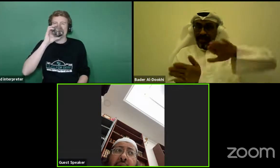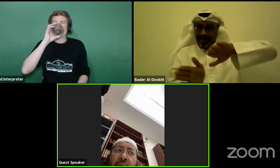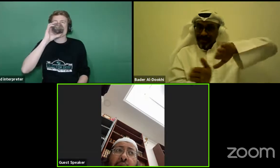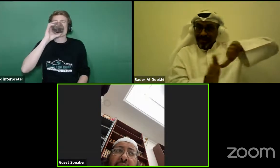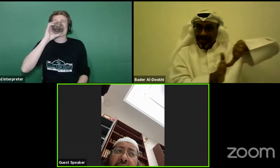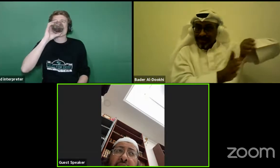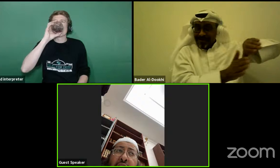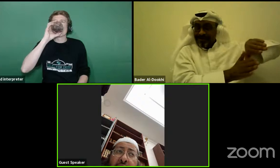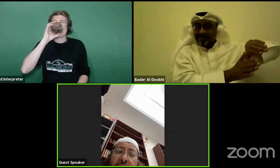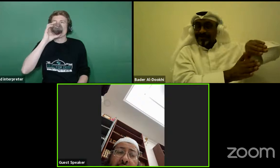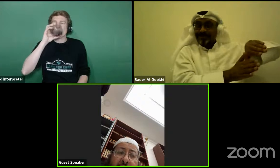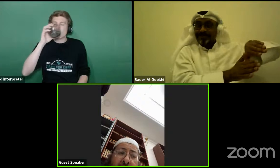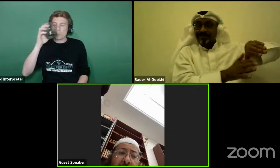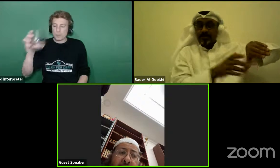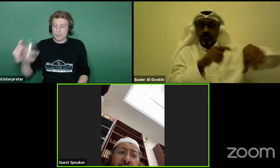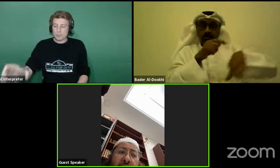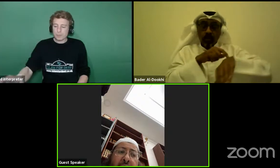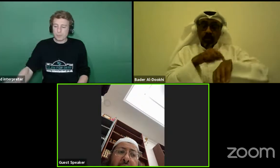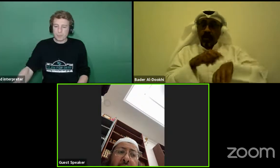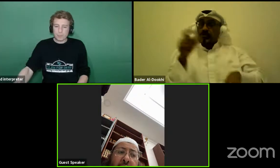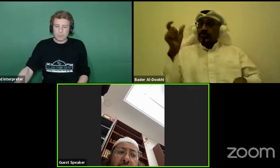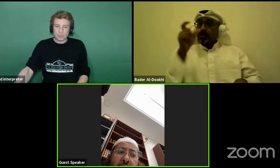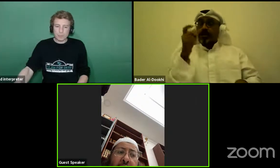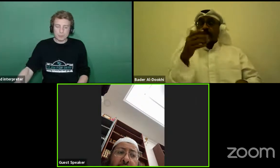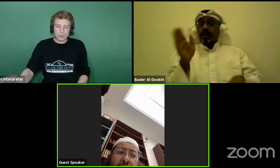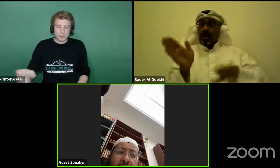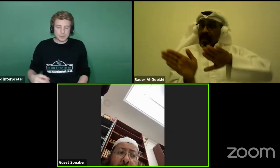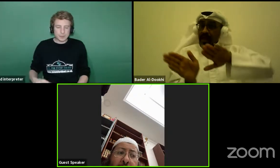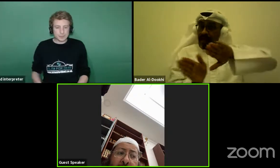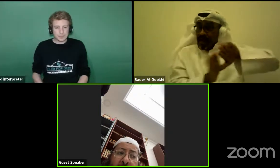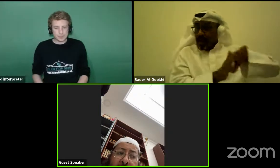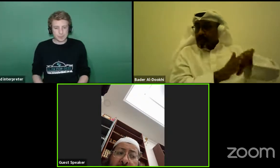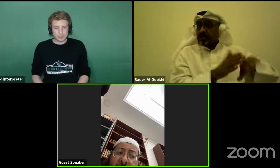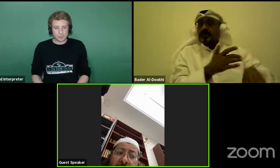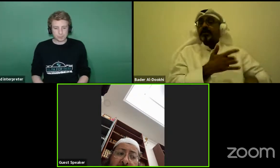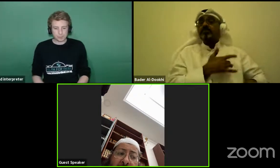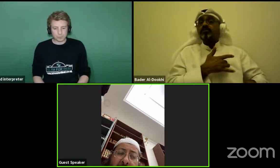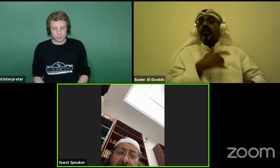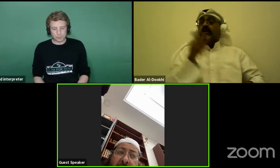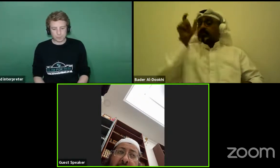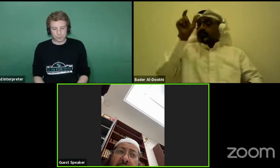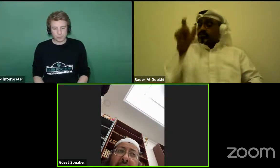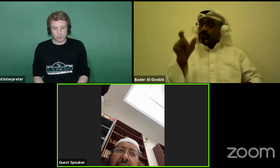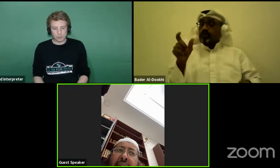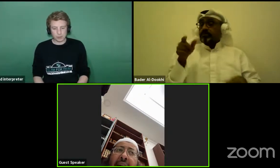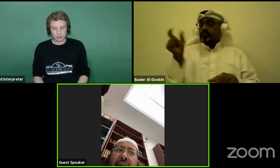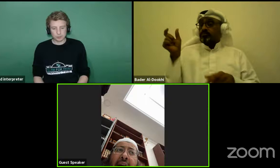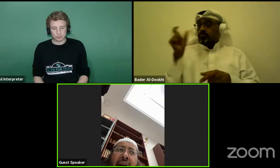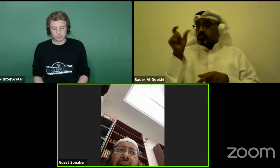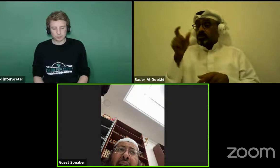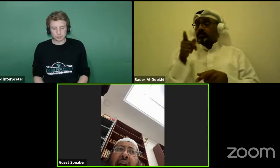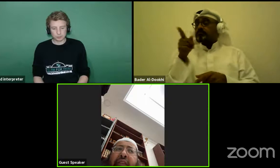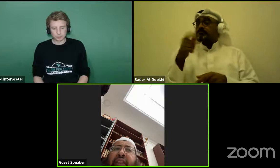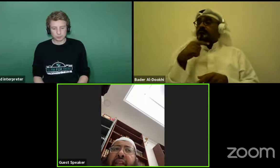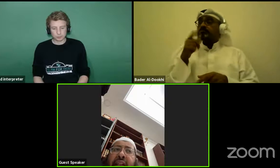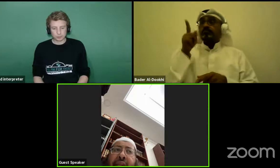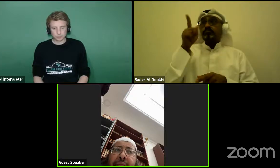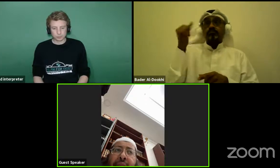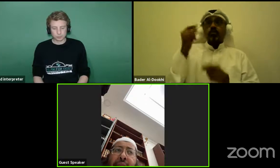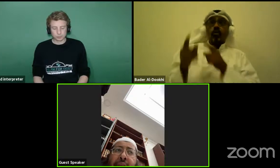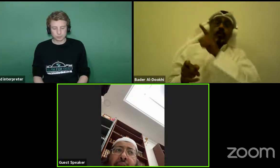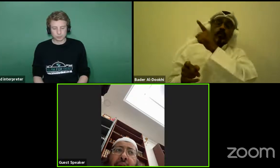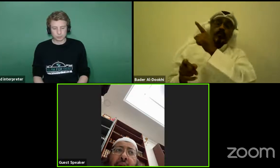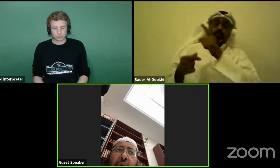الزمان وفي هذا الشهر، فالمؤمن يقدم رضا الله على رضا نفسه.